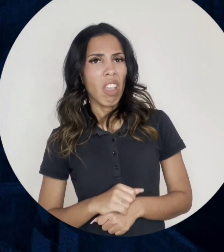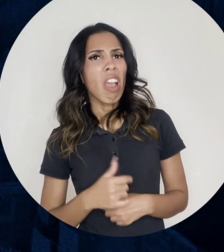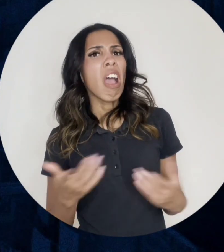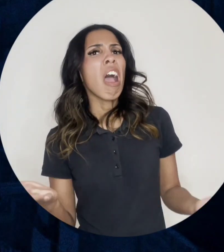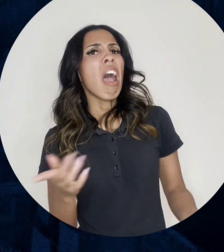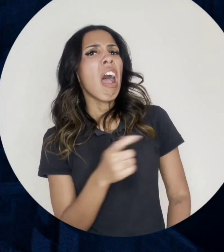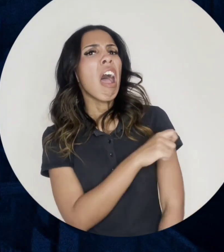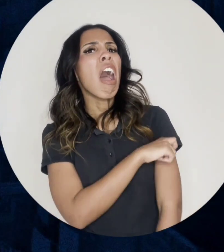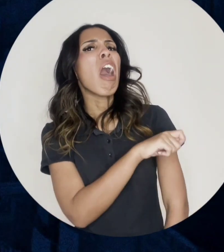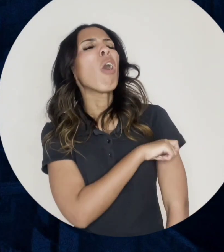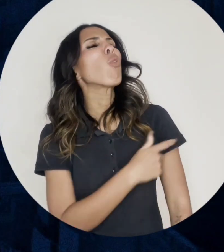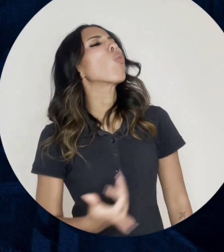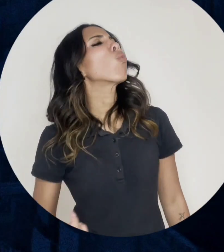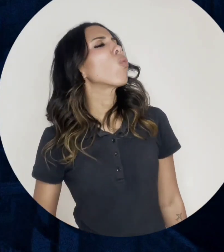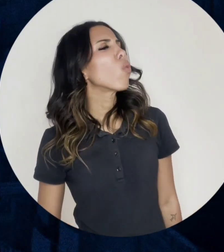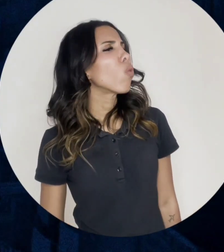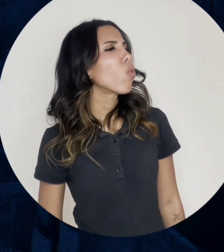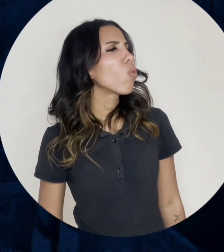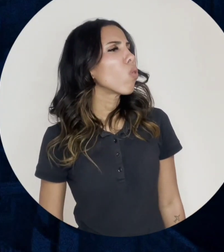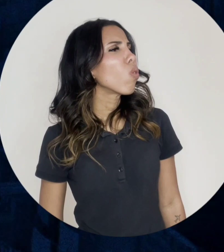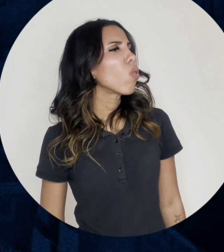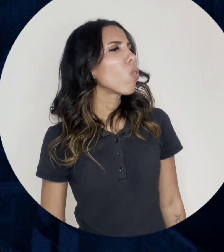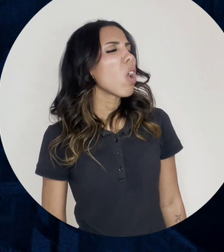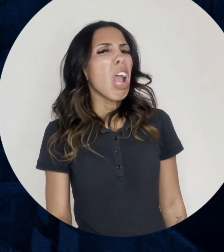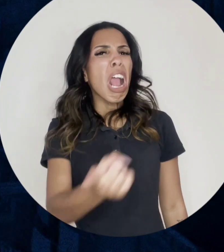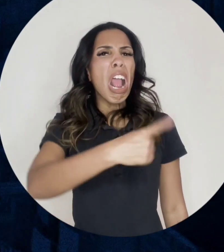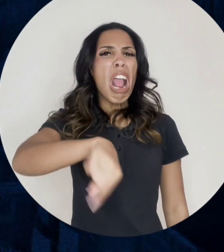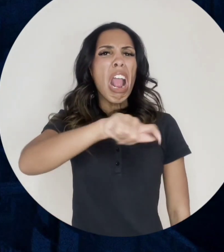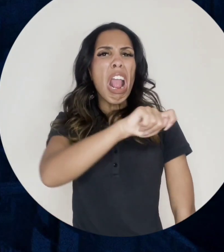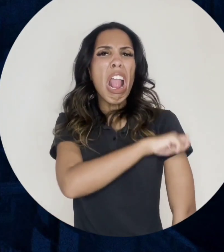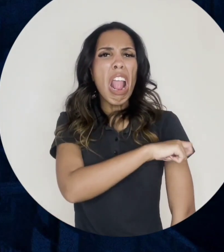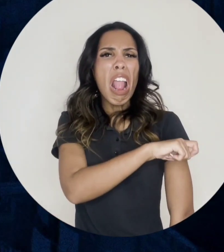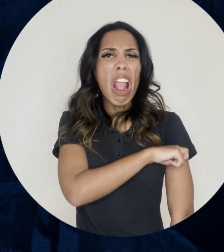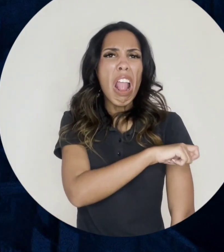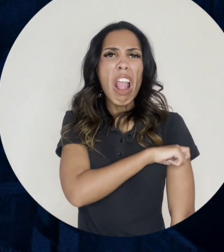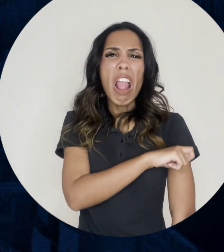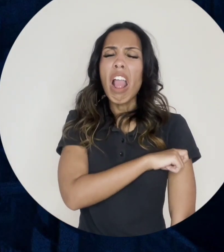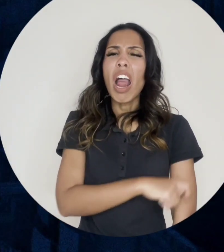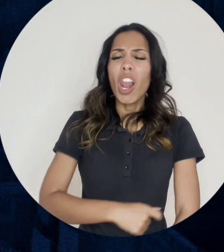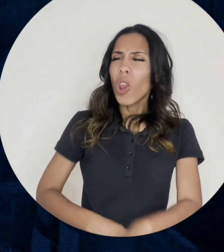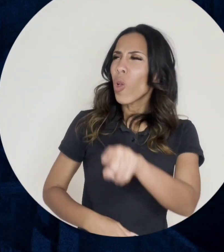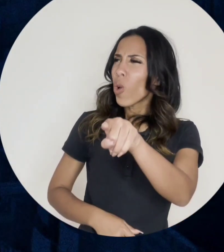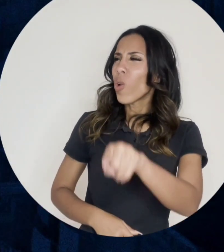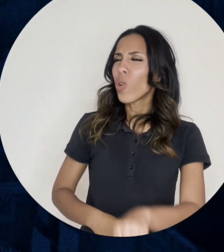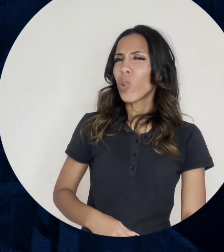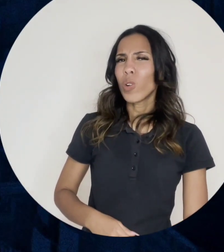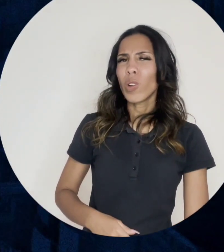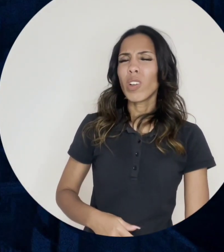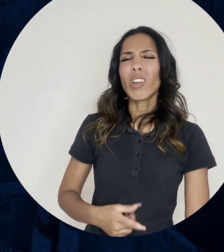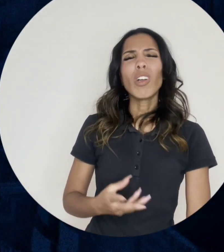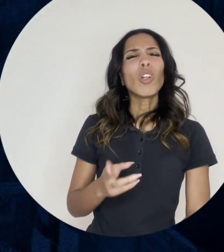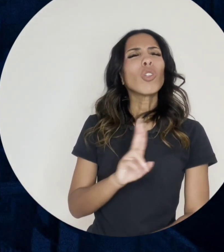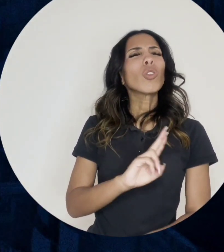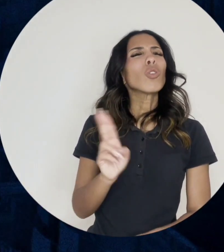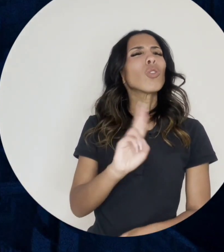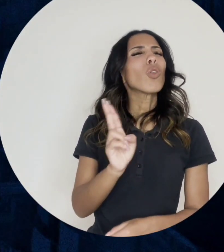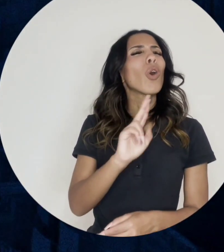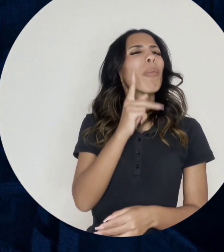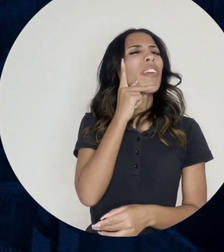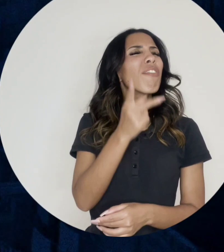um professor falou. É esses alunos que eu quero para mim. Ele era da... como é que se chama